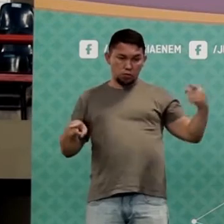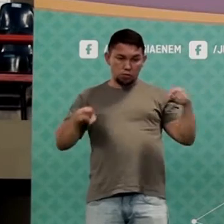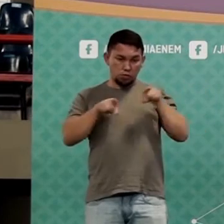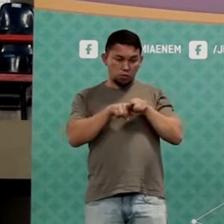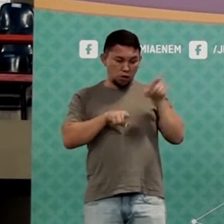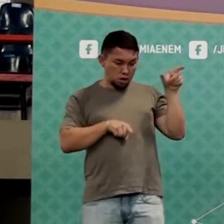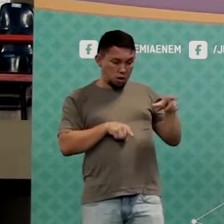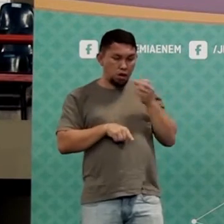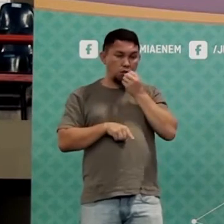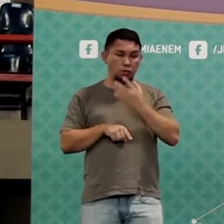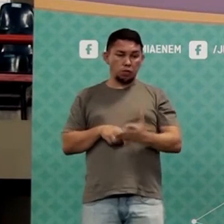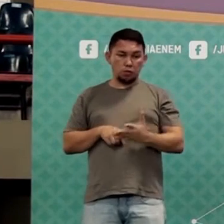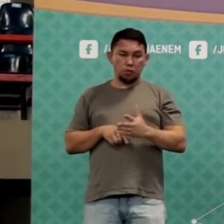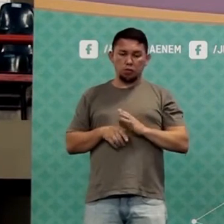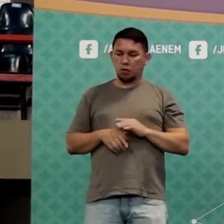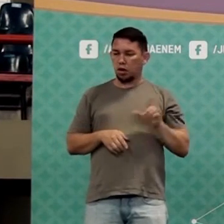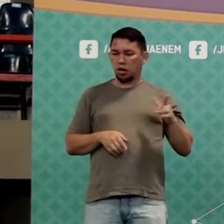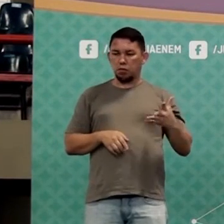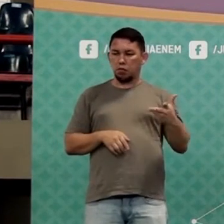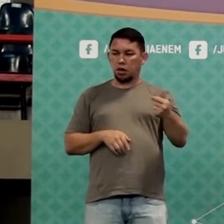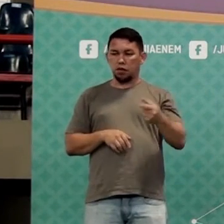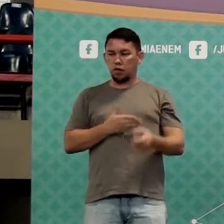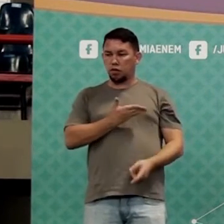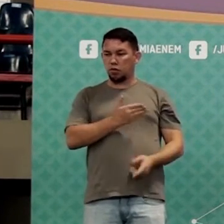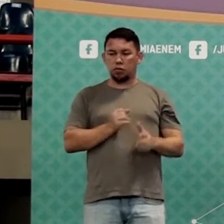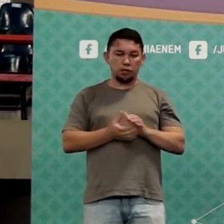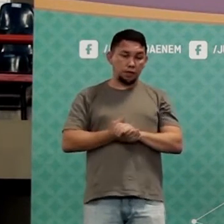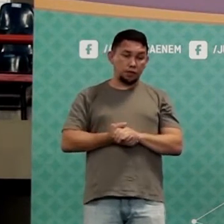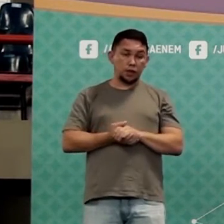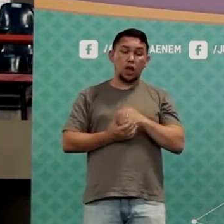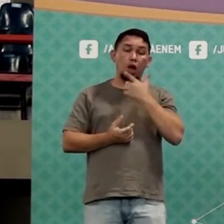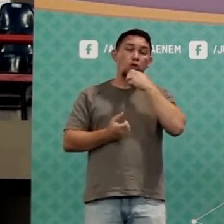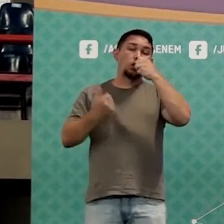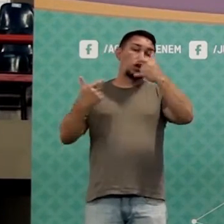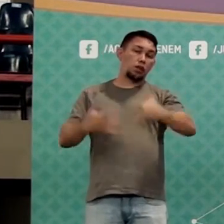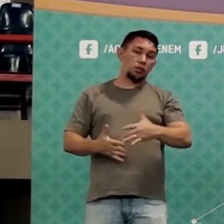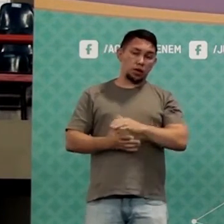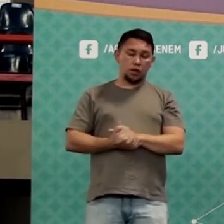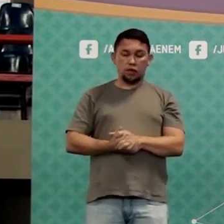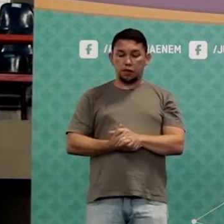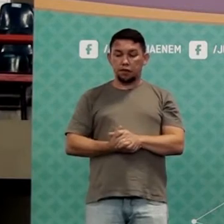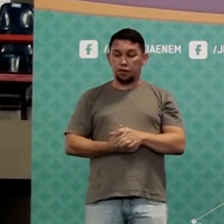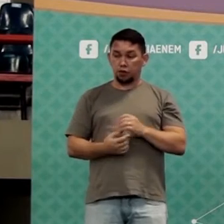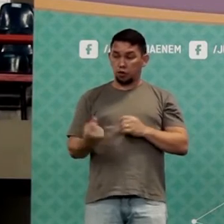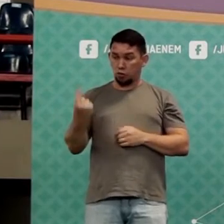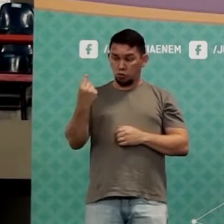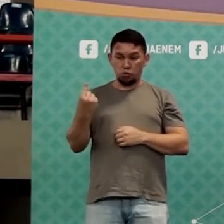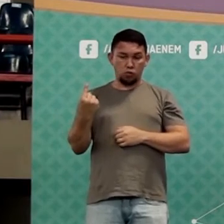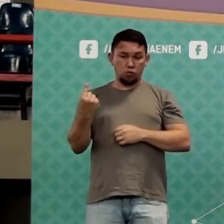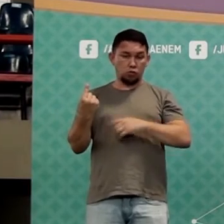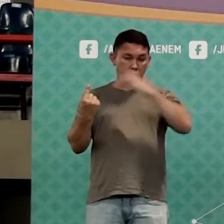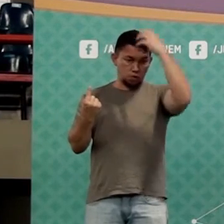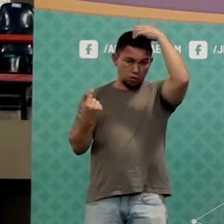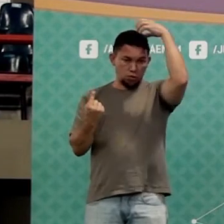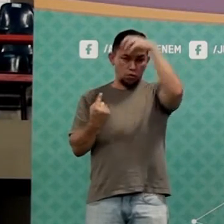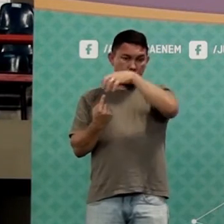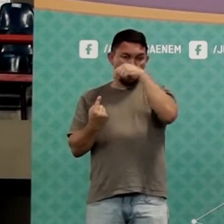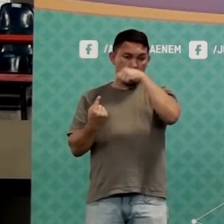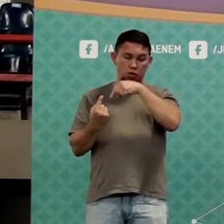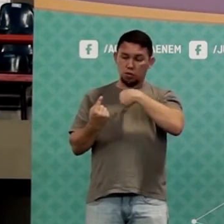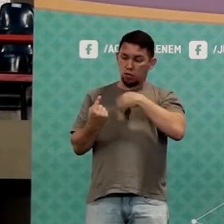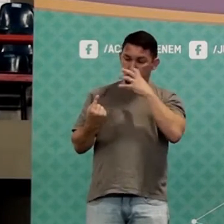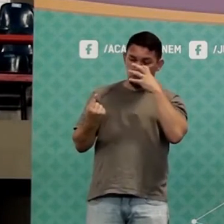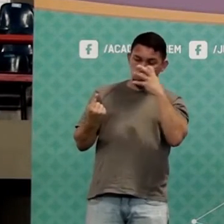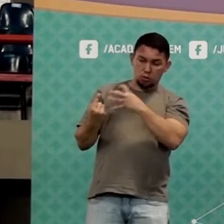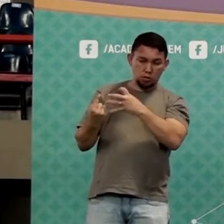bom? Sensacional. Olha o que é que ele dizia. Um rei não pode ser julgado